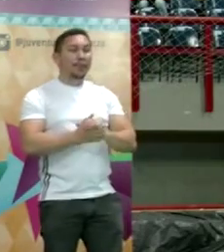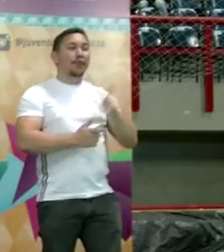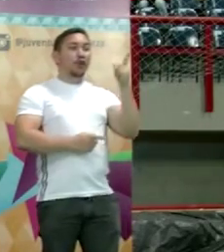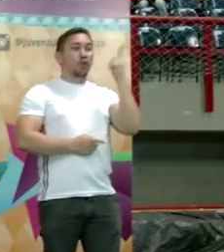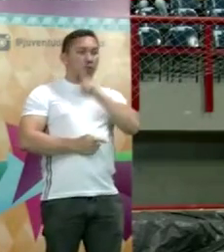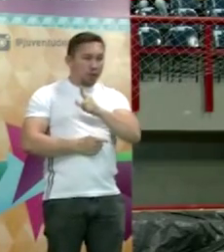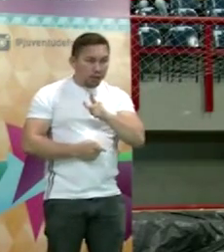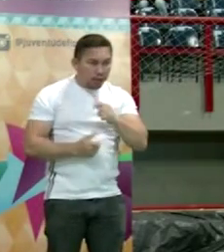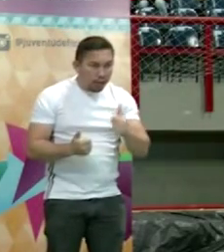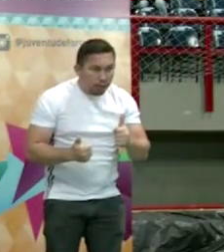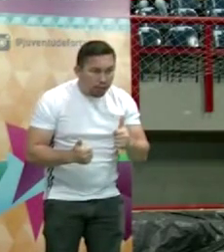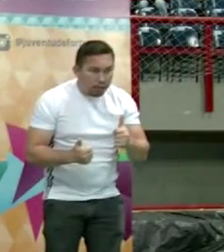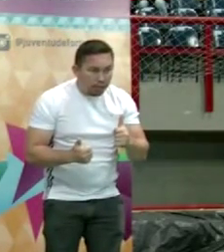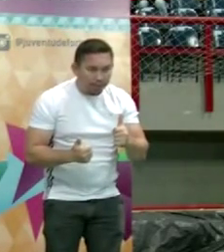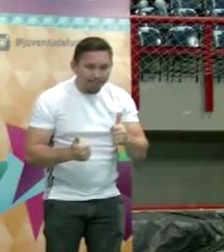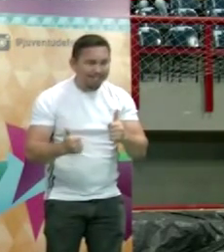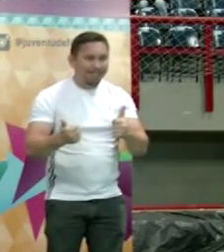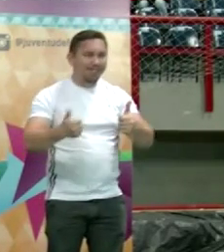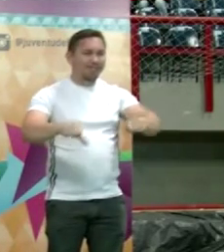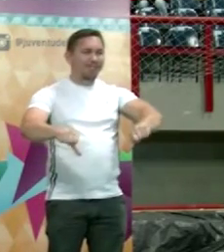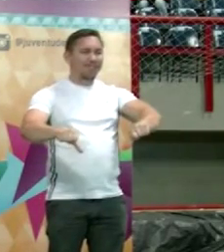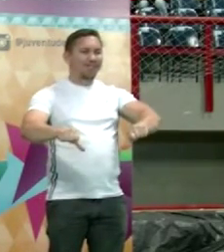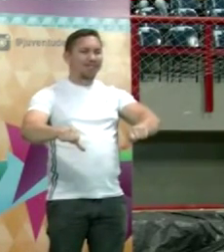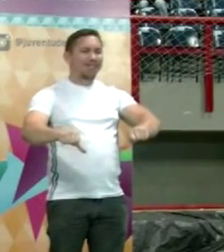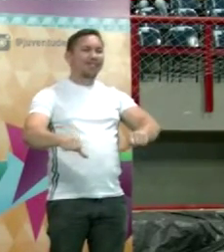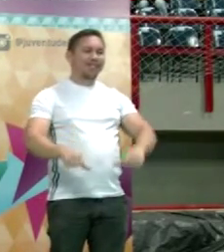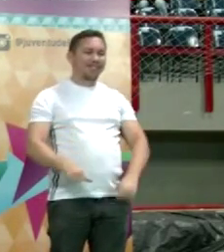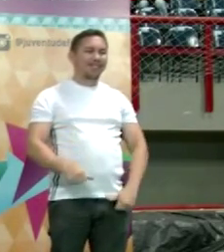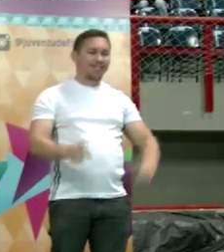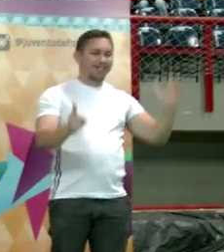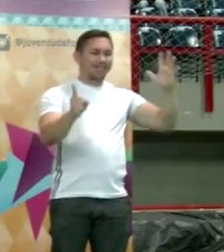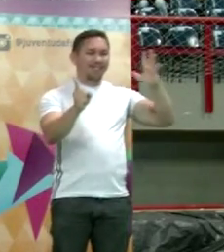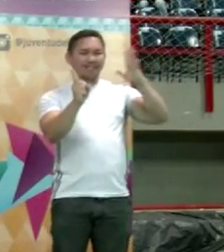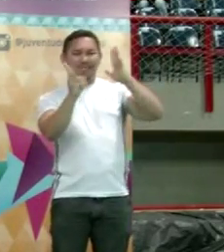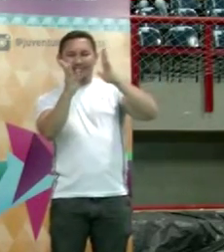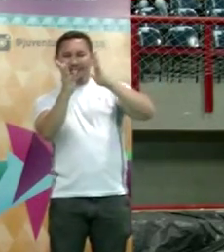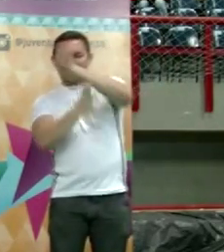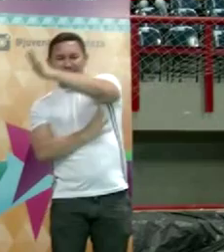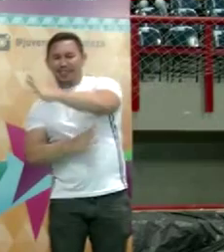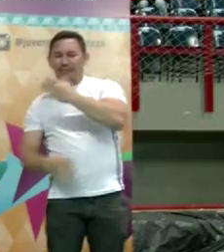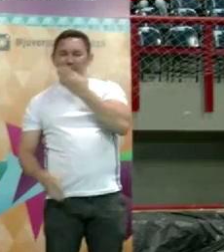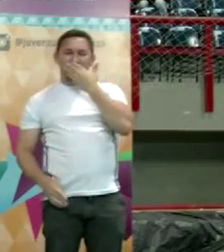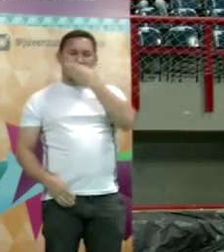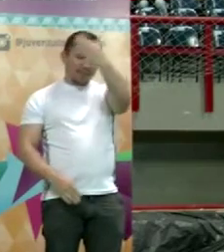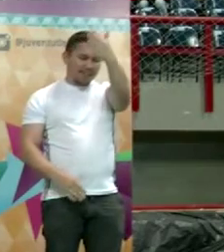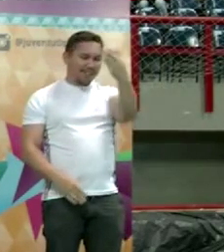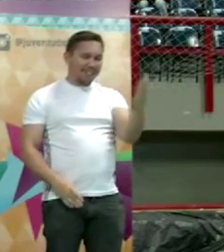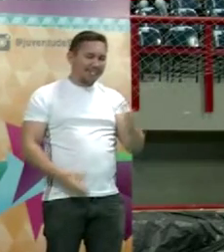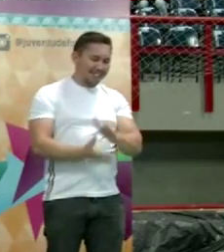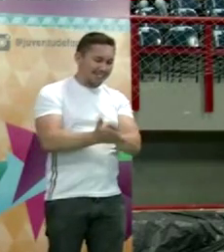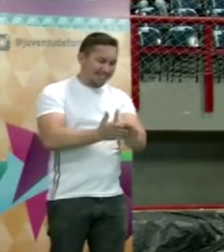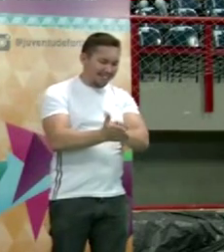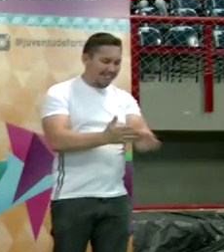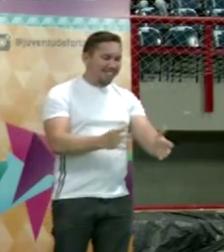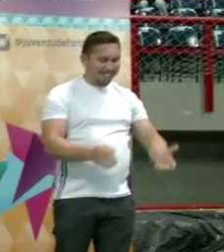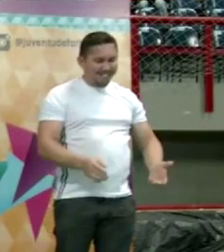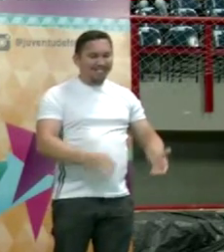Conseguiram o que queriam? Não, porque foram, isso, gatinha,